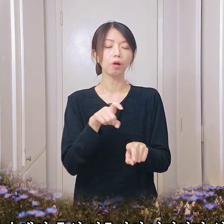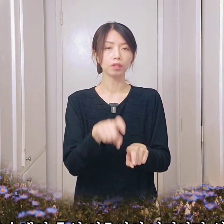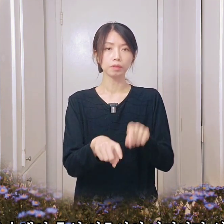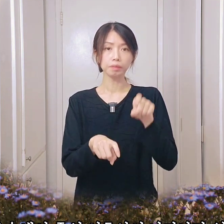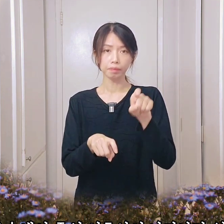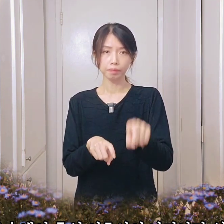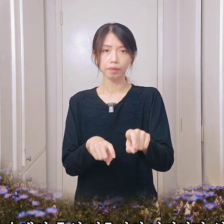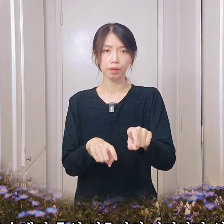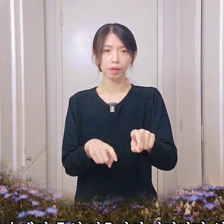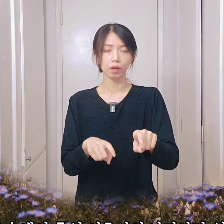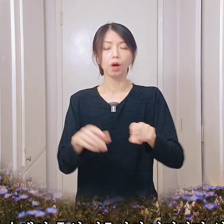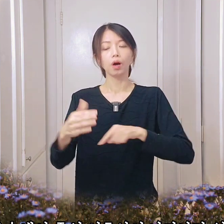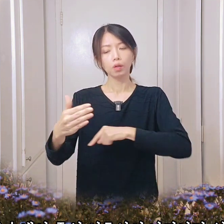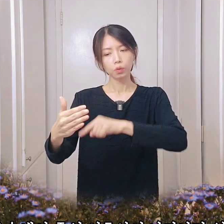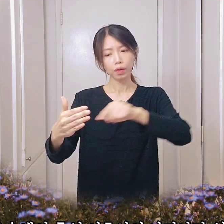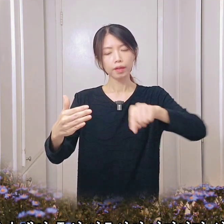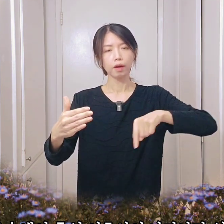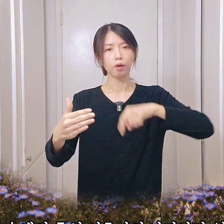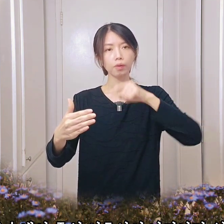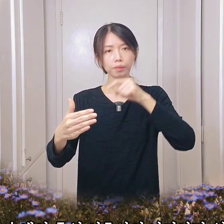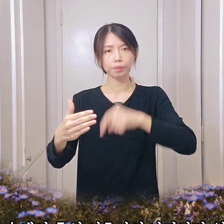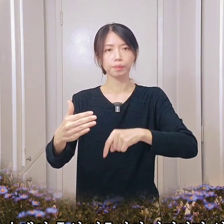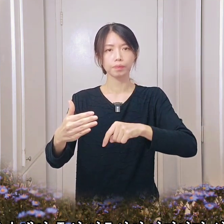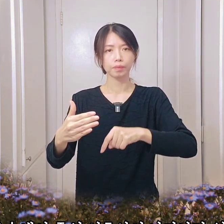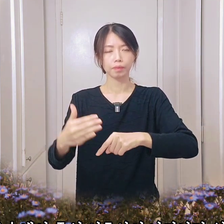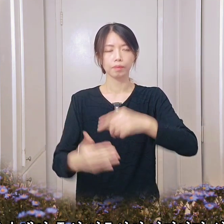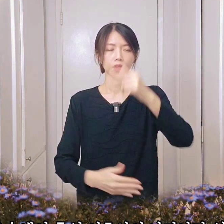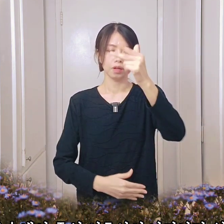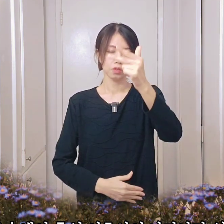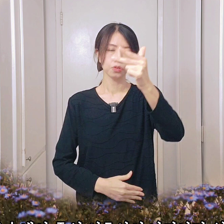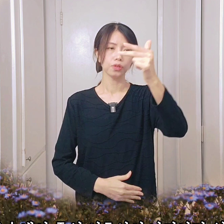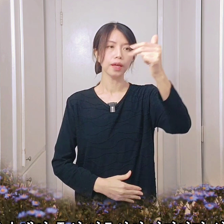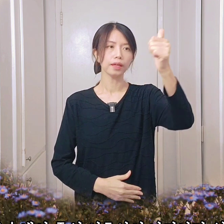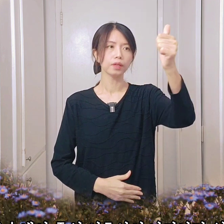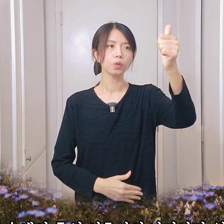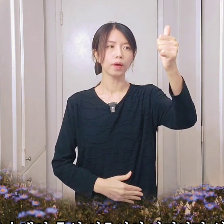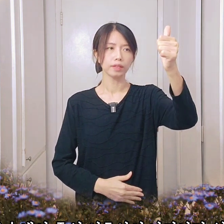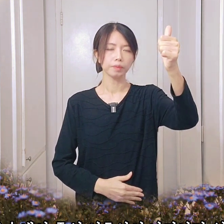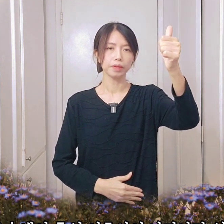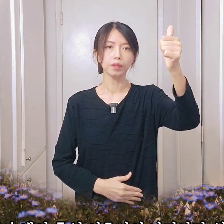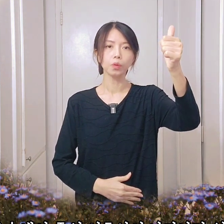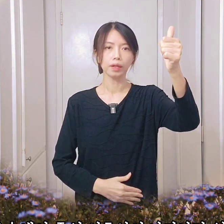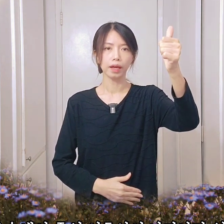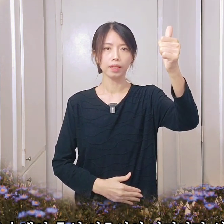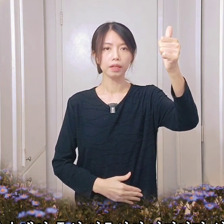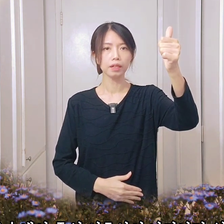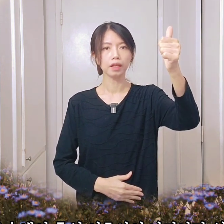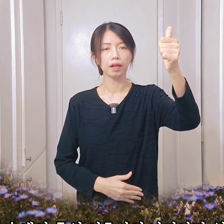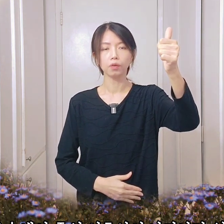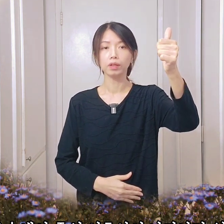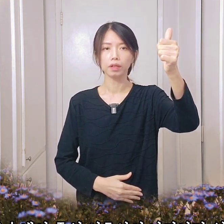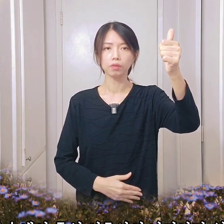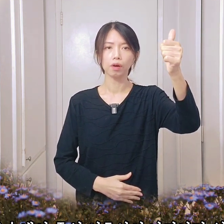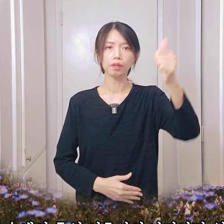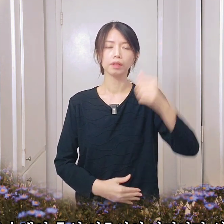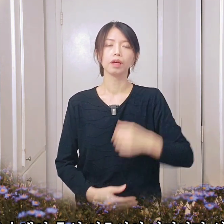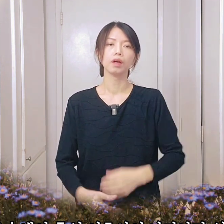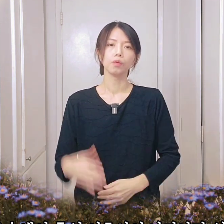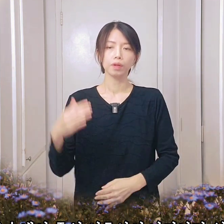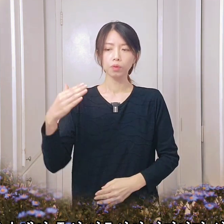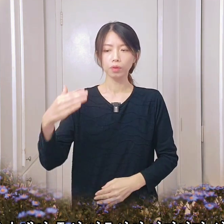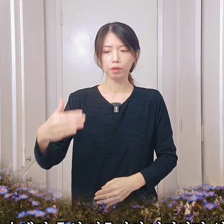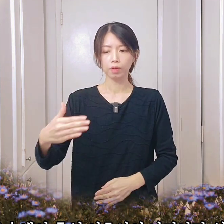내 걸음 속에서 주의 인도하심, 인도하다, 이끌다 라고 한 뜻의